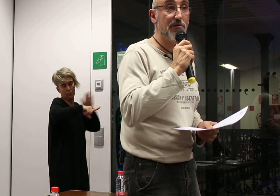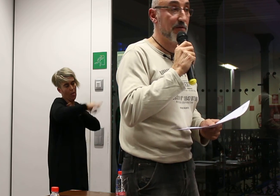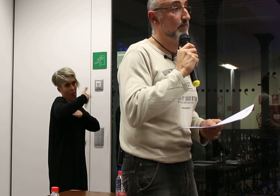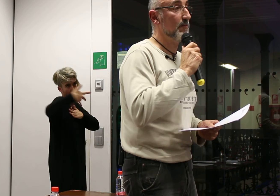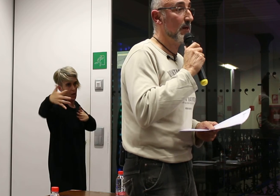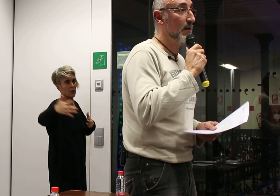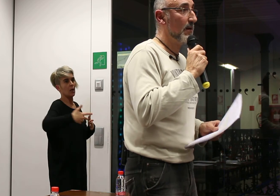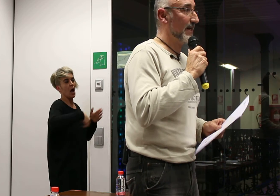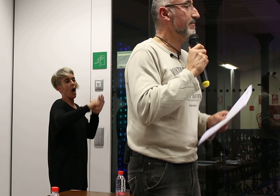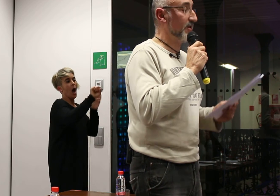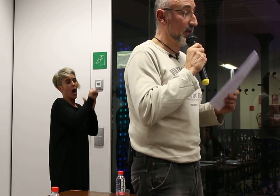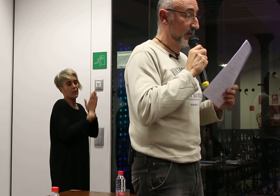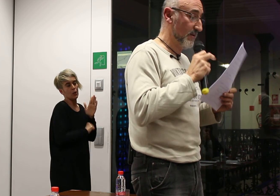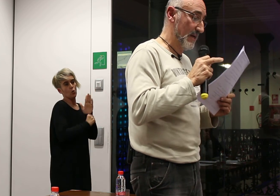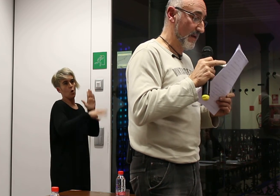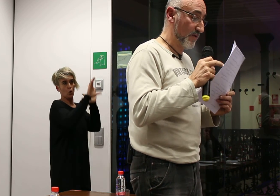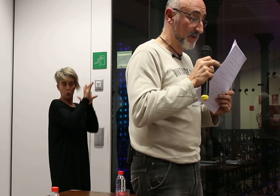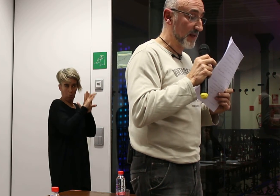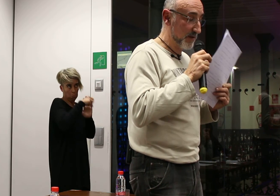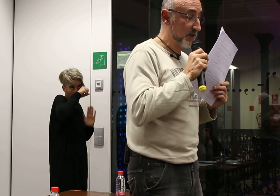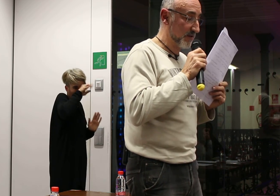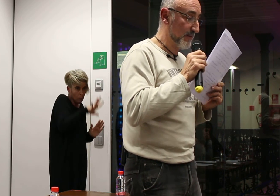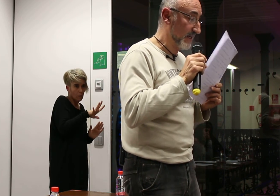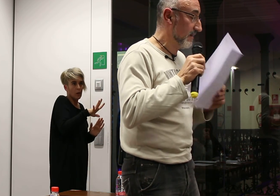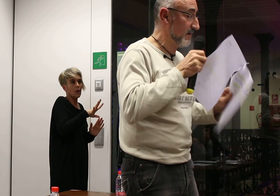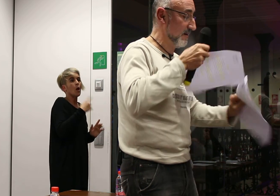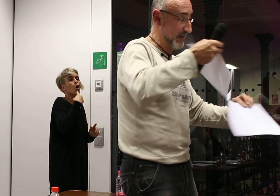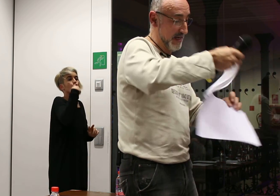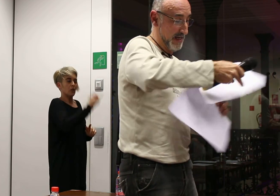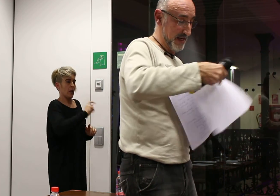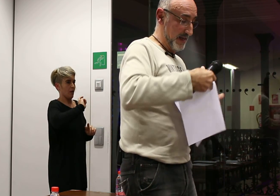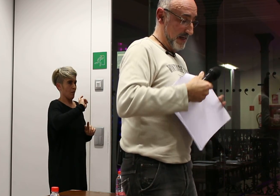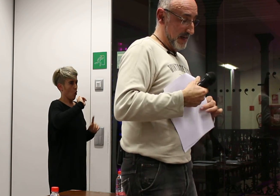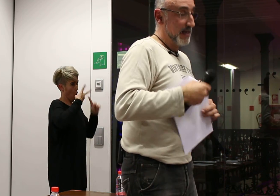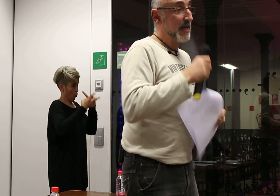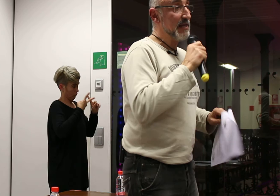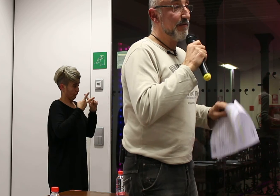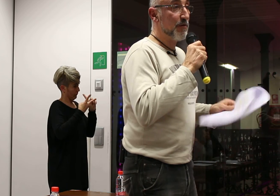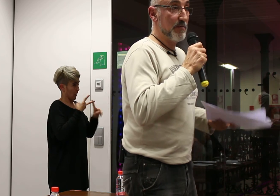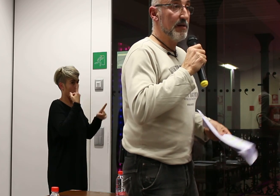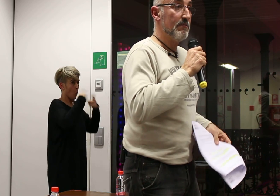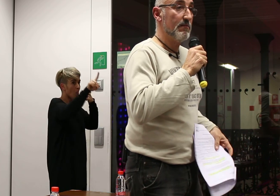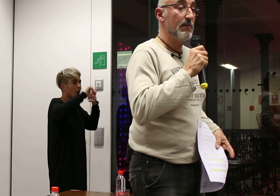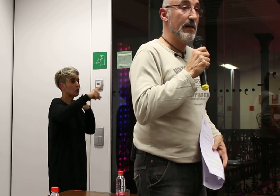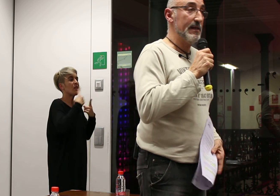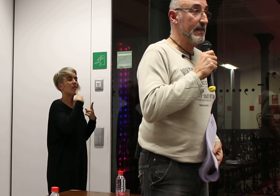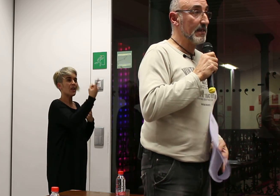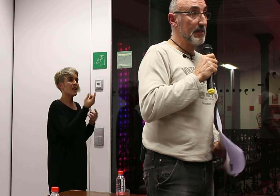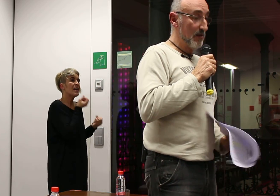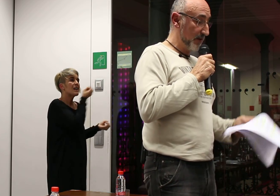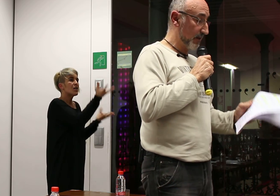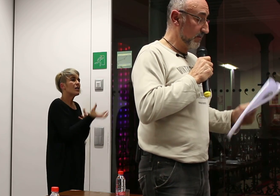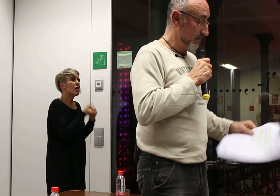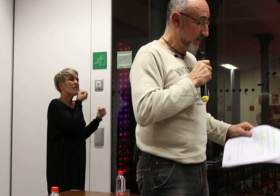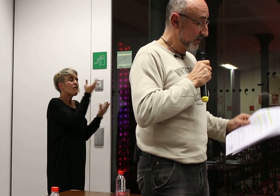de la Constitución. Es impresionante, ¿no? Pues mirad, otra cosa más. El informe en el que se